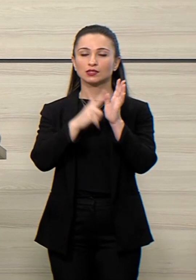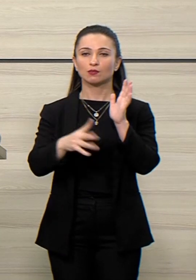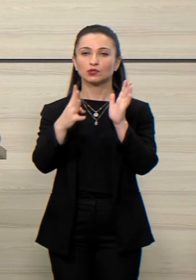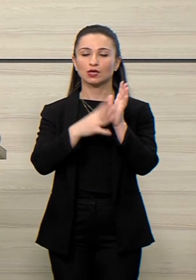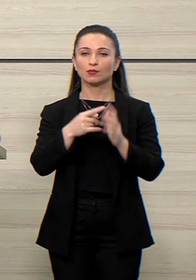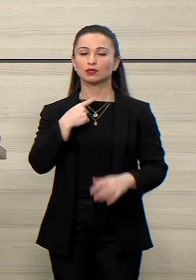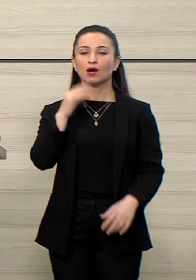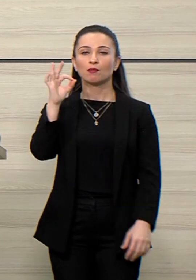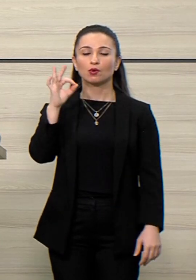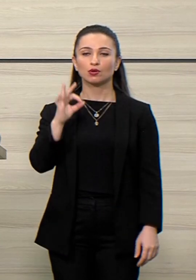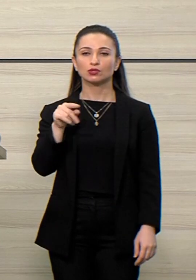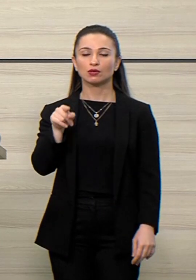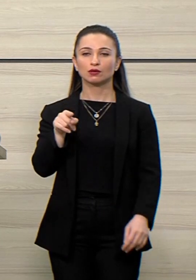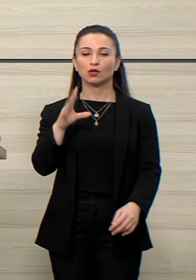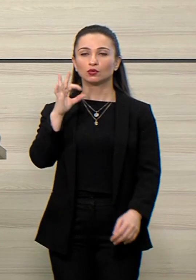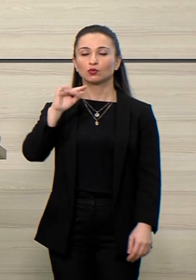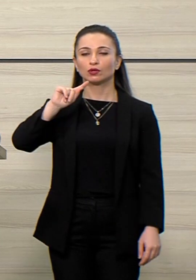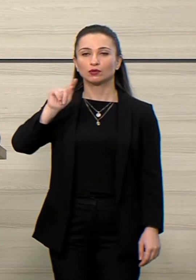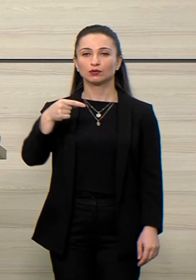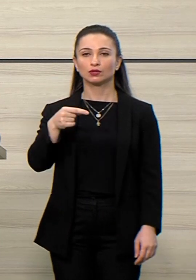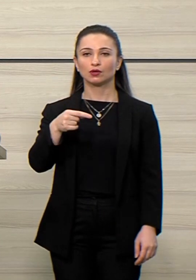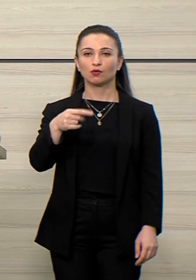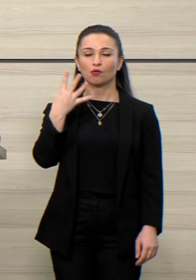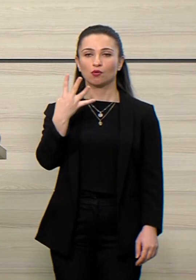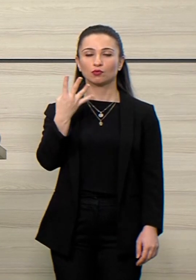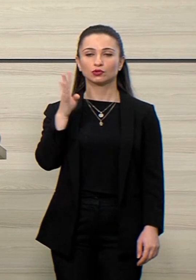7969 ხმა პროცენტულად კი ეს არის